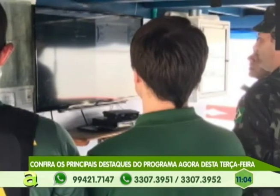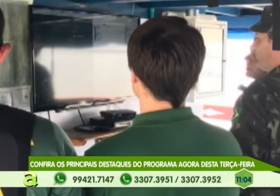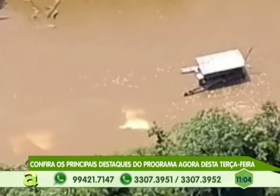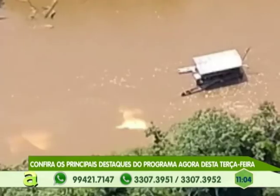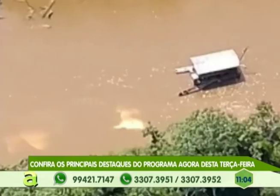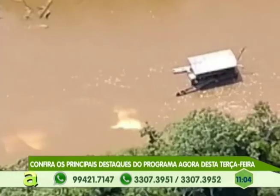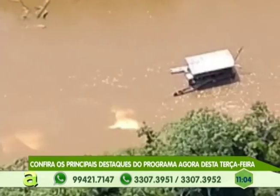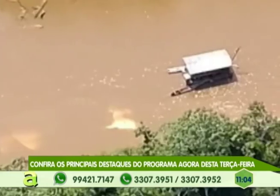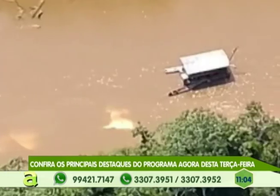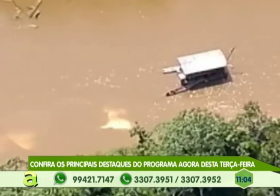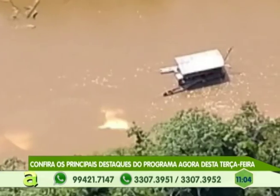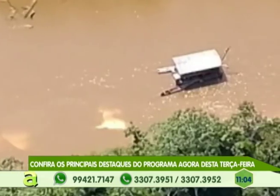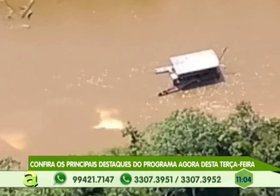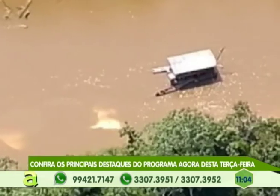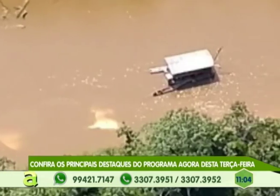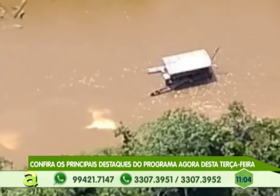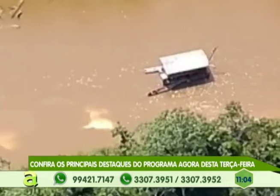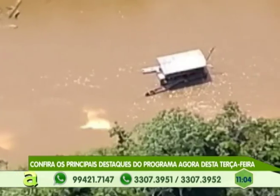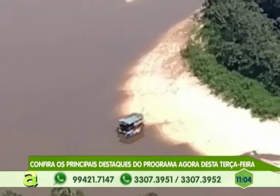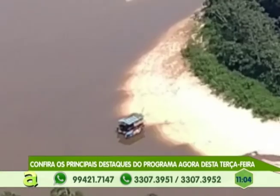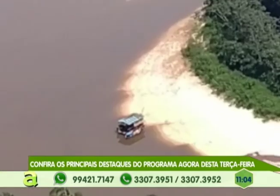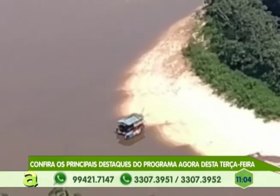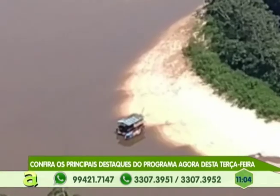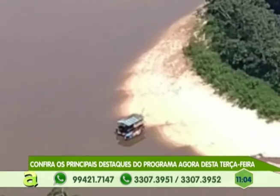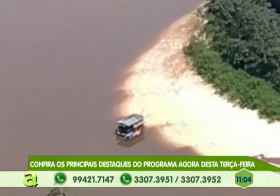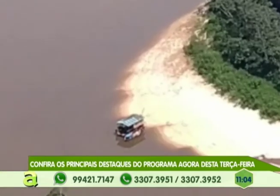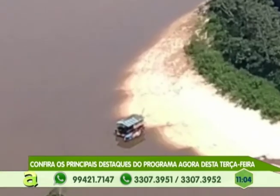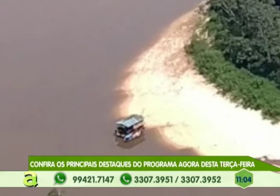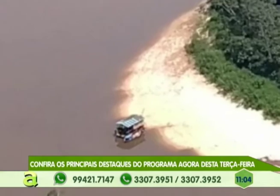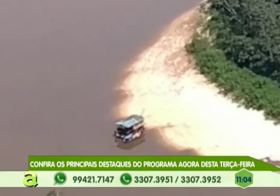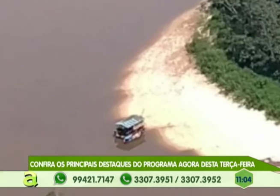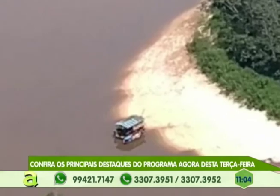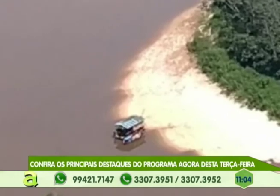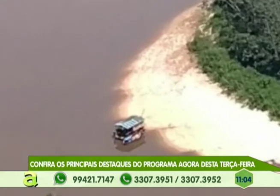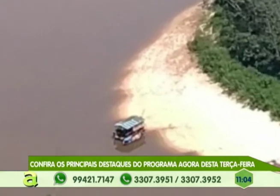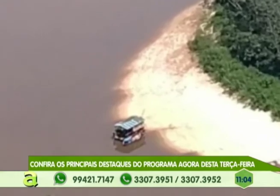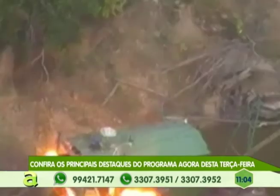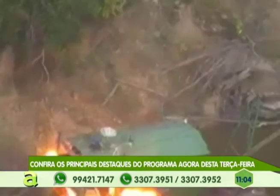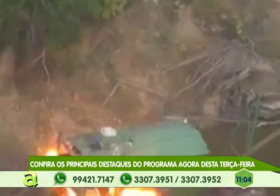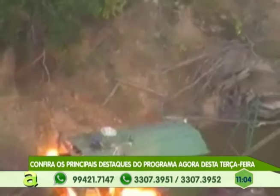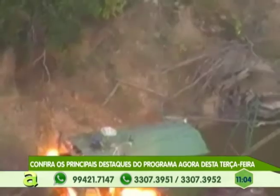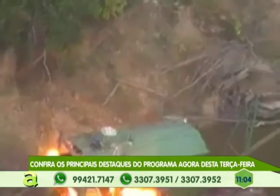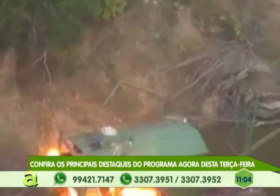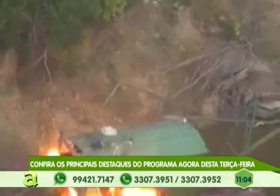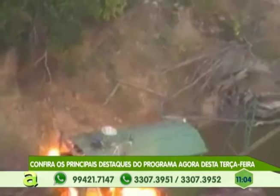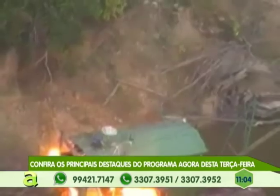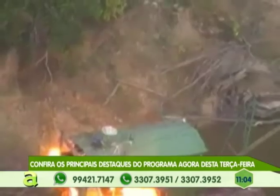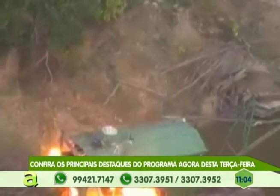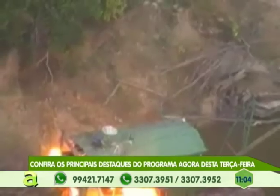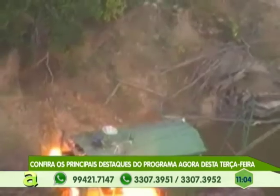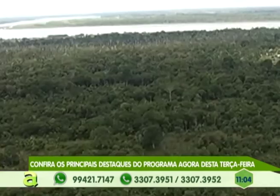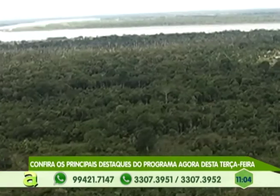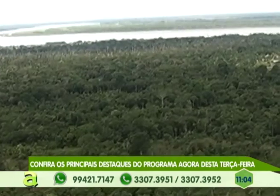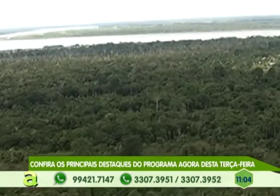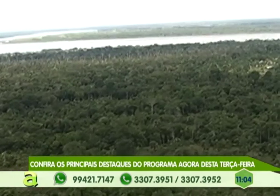E a gente está acompanhando aí o desenrolar dessas investigações pra que seja realmente efetiva essa